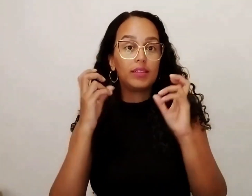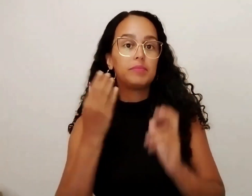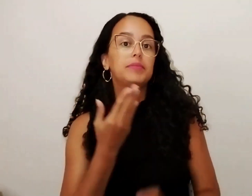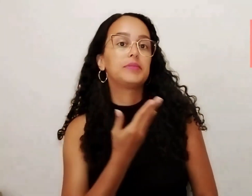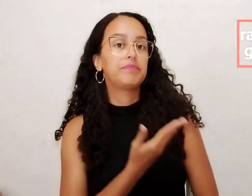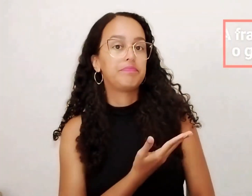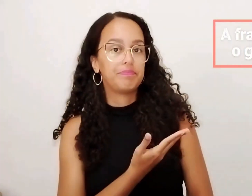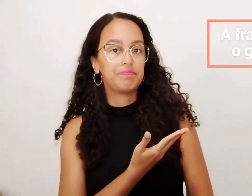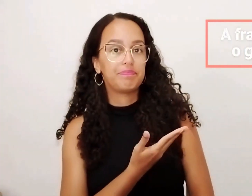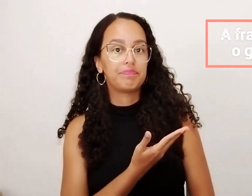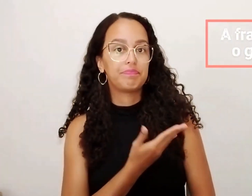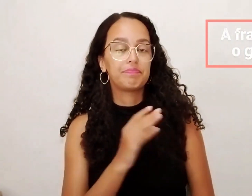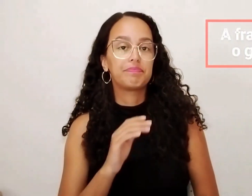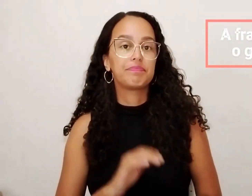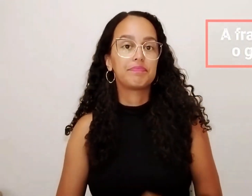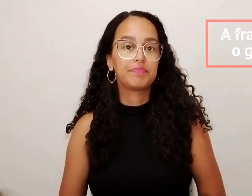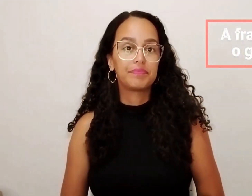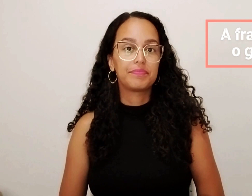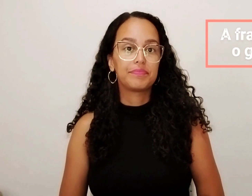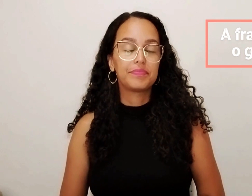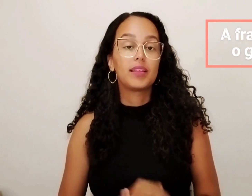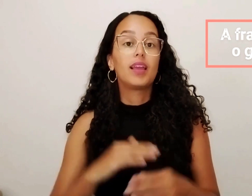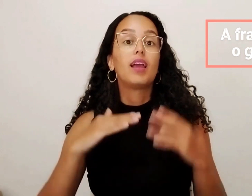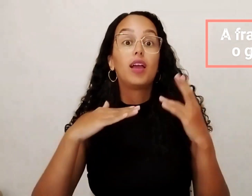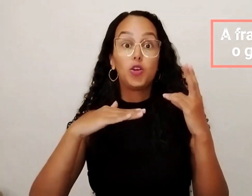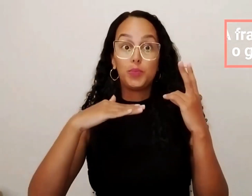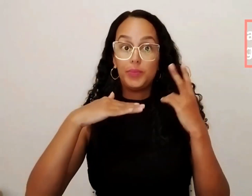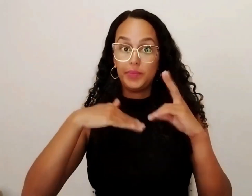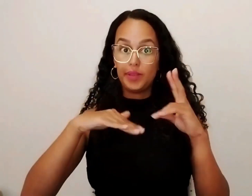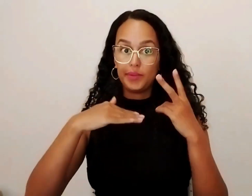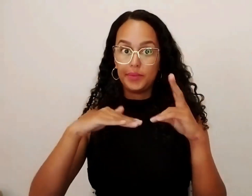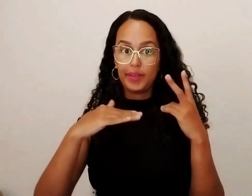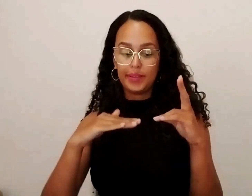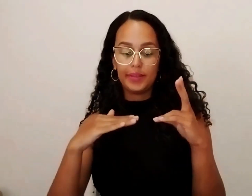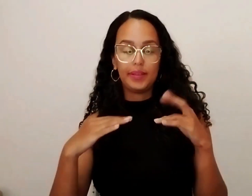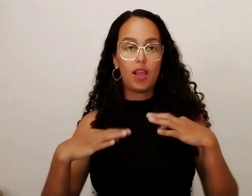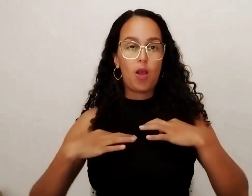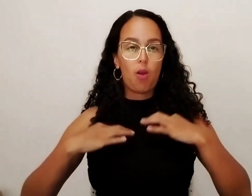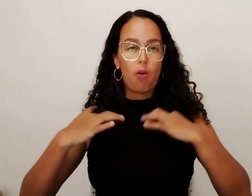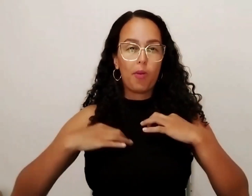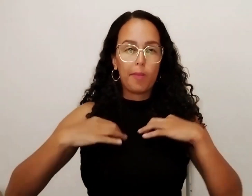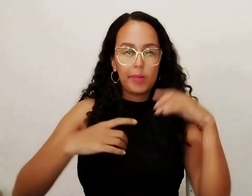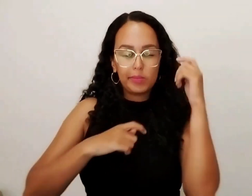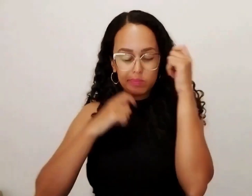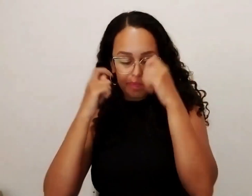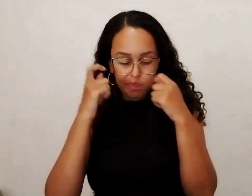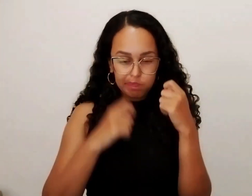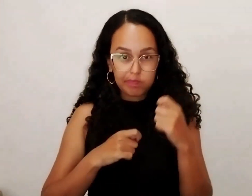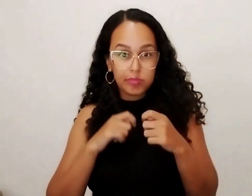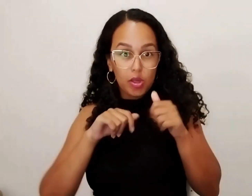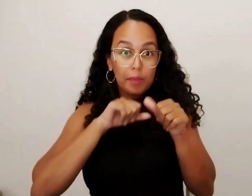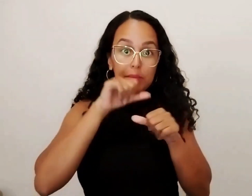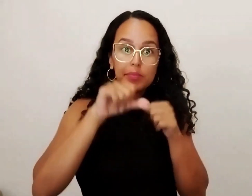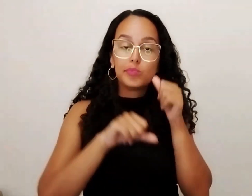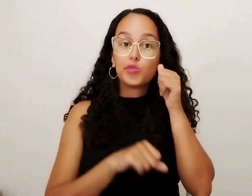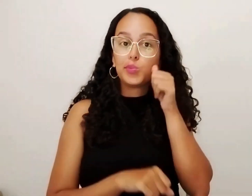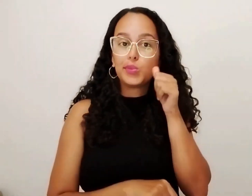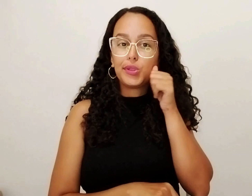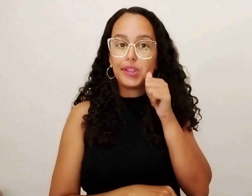de francesa para tentar enganar Piaimã. Contudo, o gigante quer brincar com